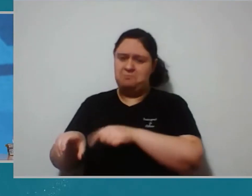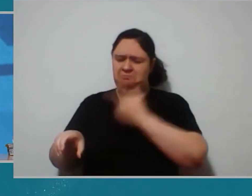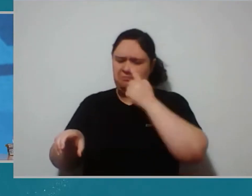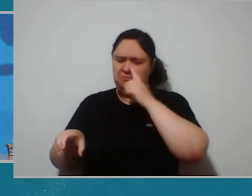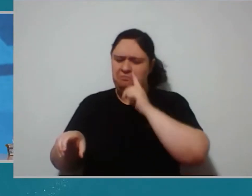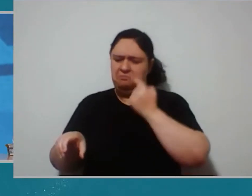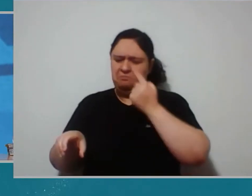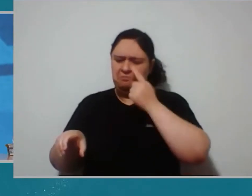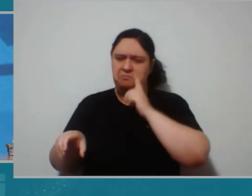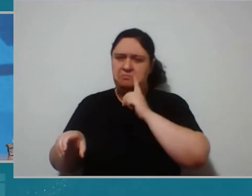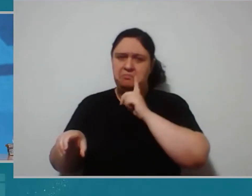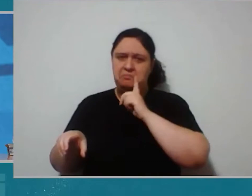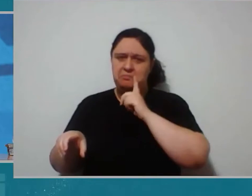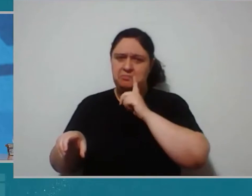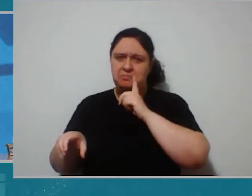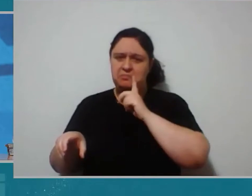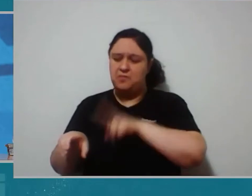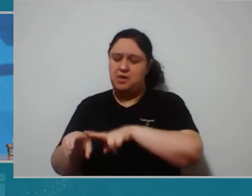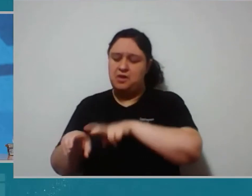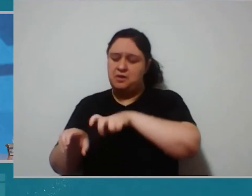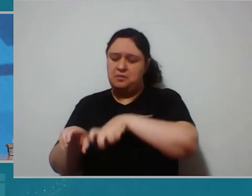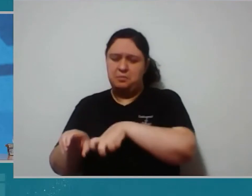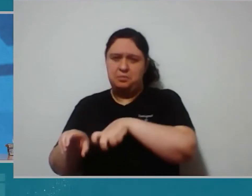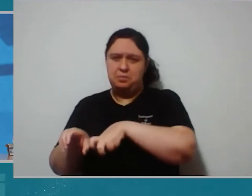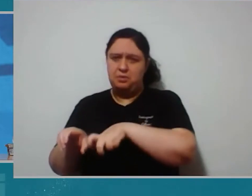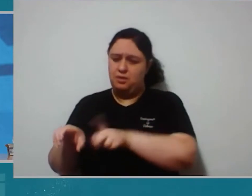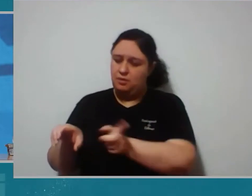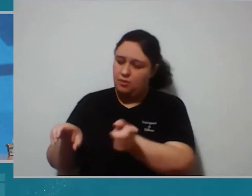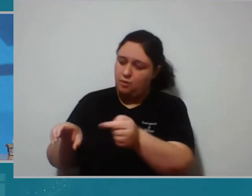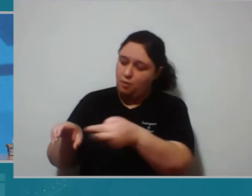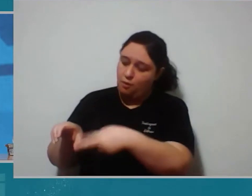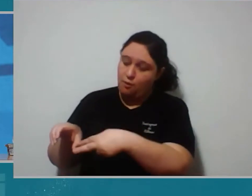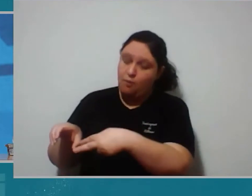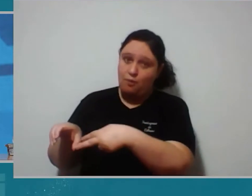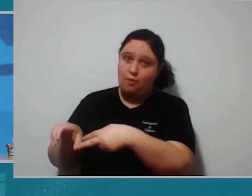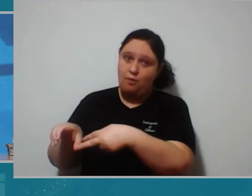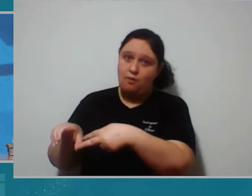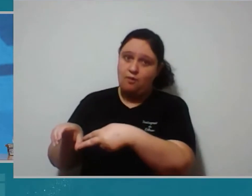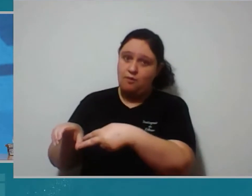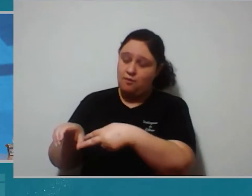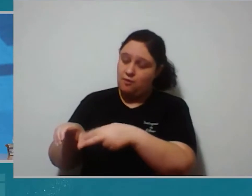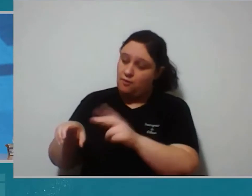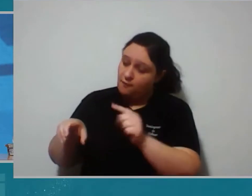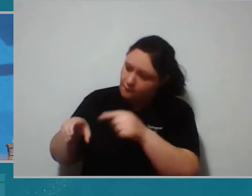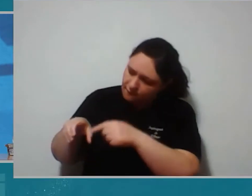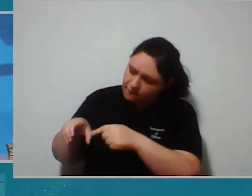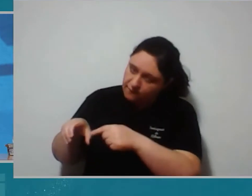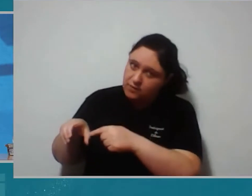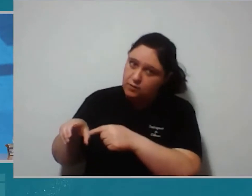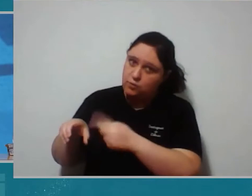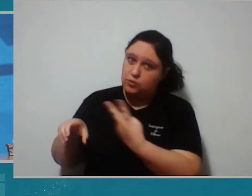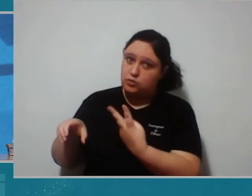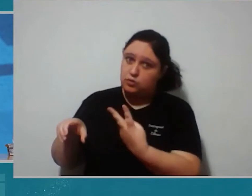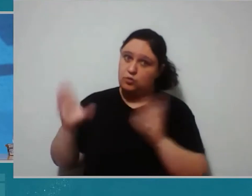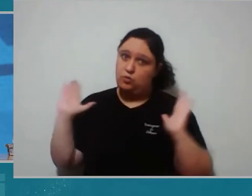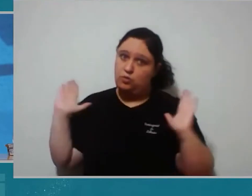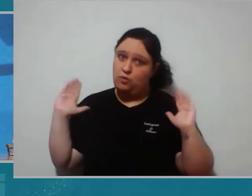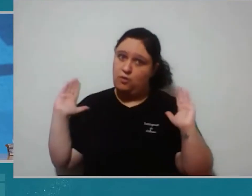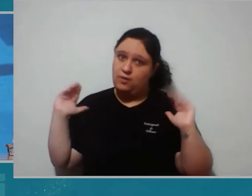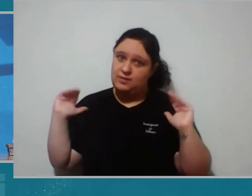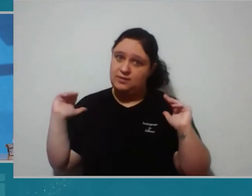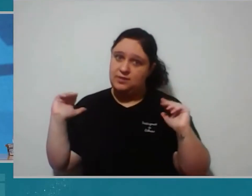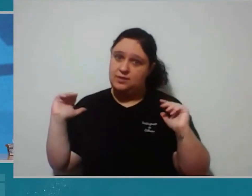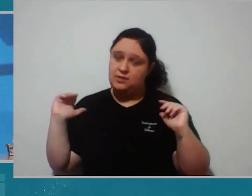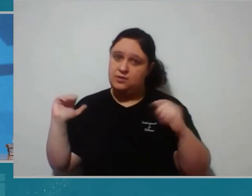chorava, abaixou-se e olhou para dentro do túmulo e viu deu dois anjos vestidos de branco, sentados onde